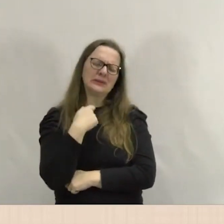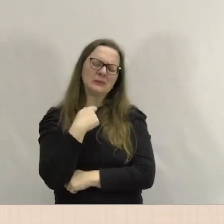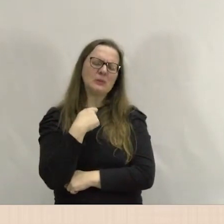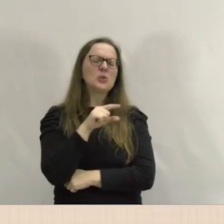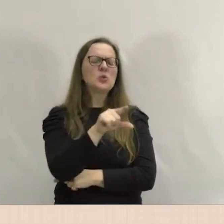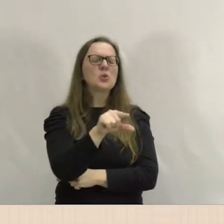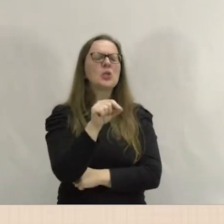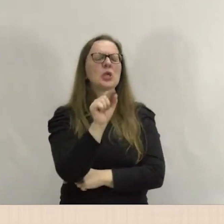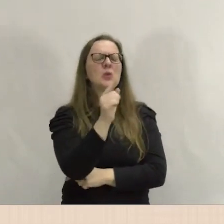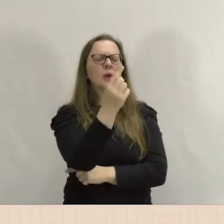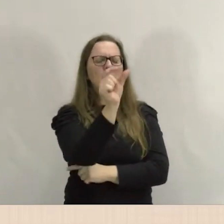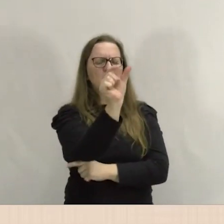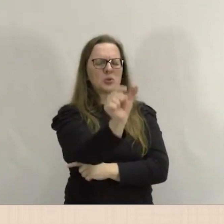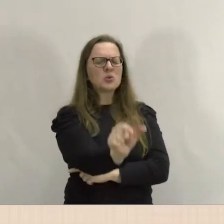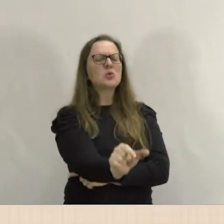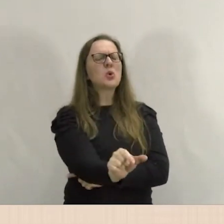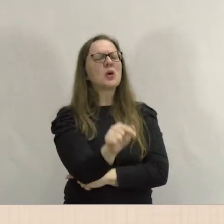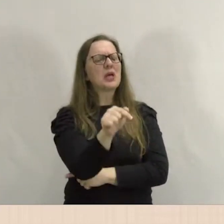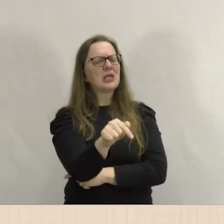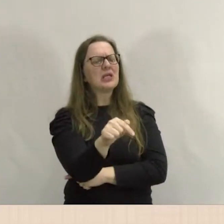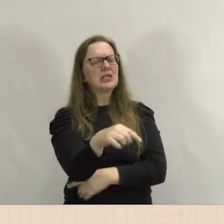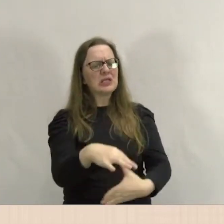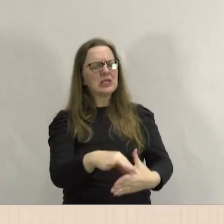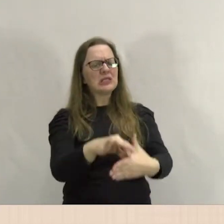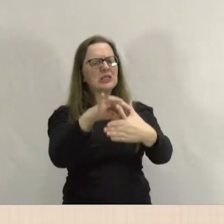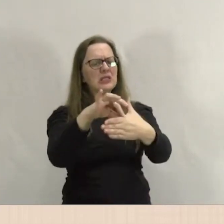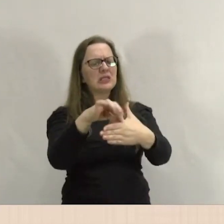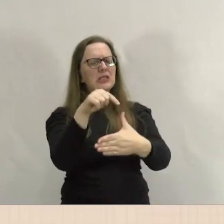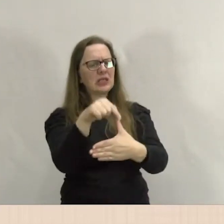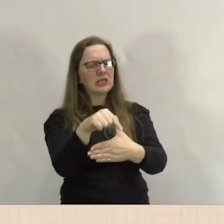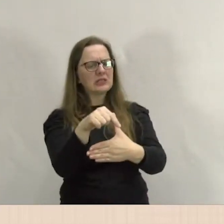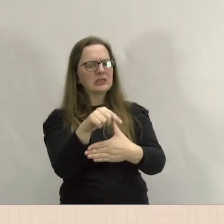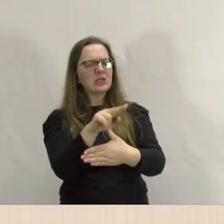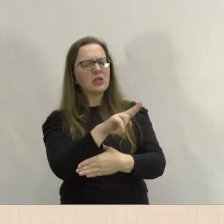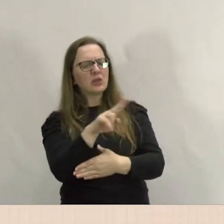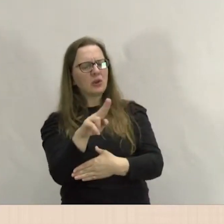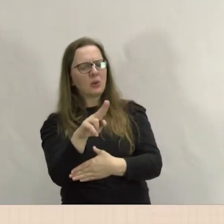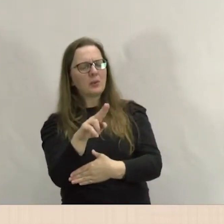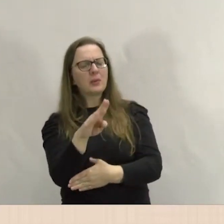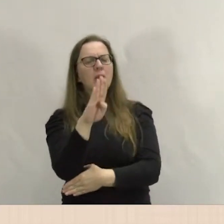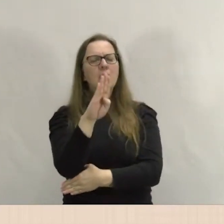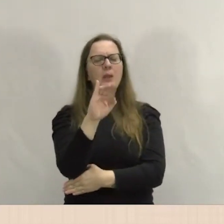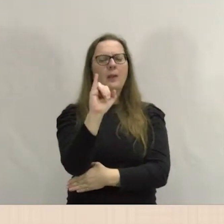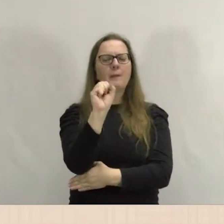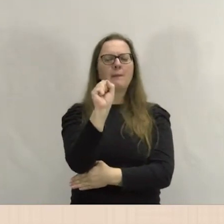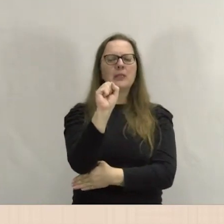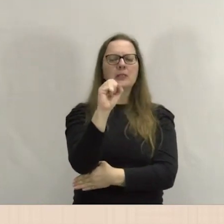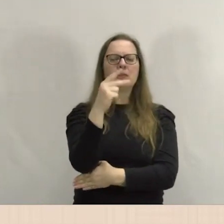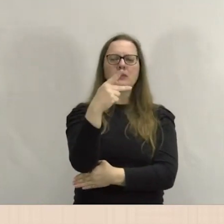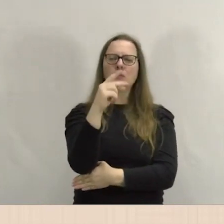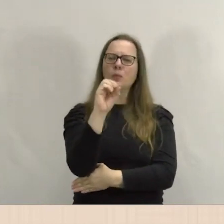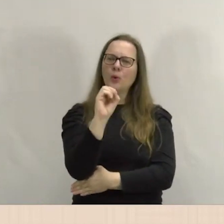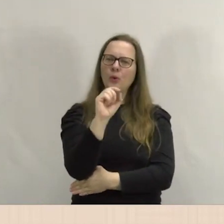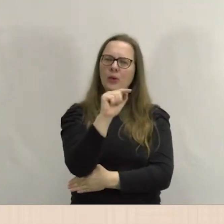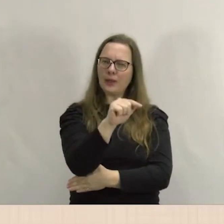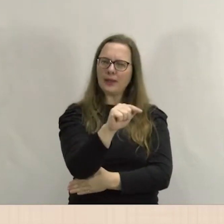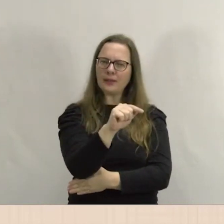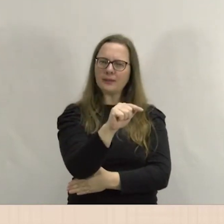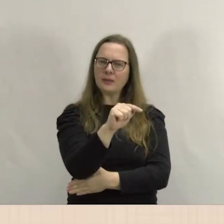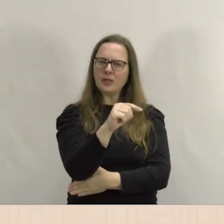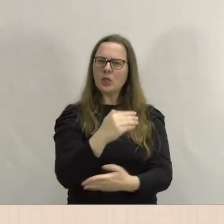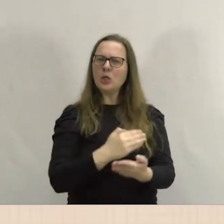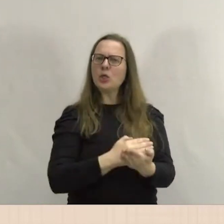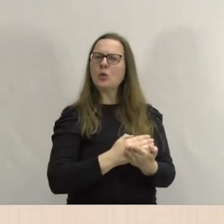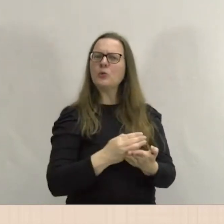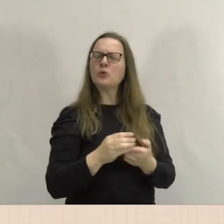igreja. A esse líder nós vamos chamar de bispo. Aí surgiu, irmãos, o